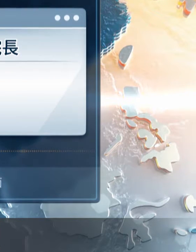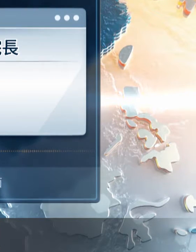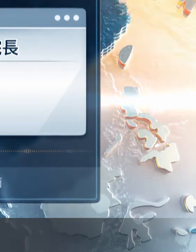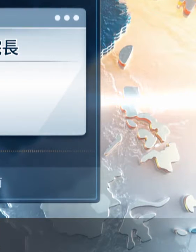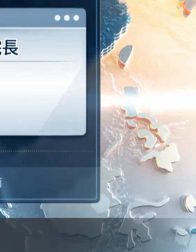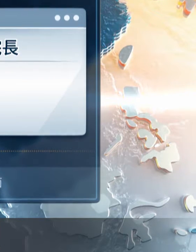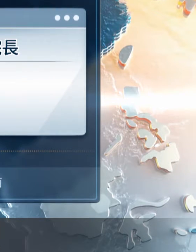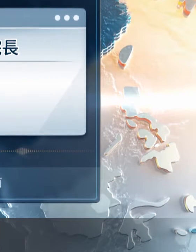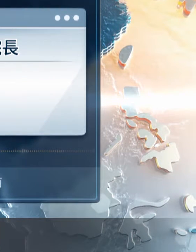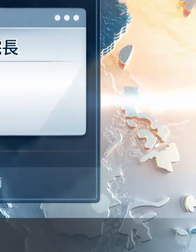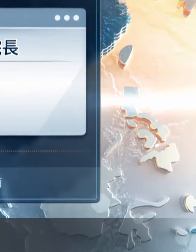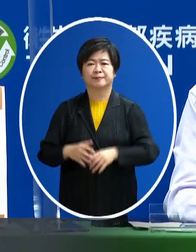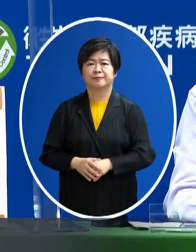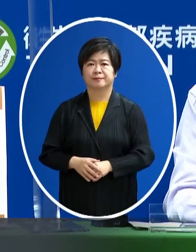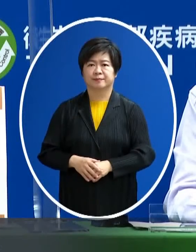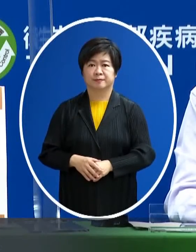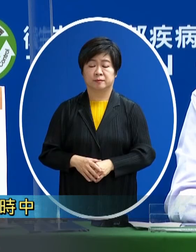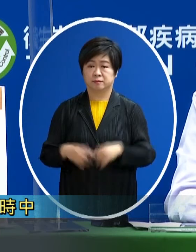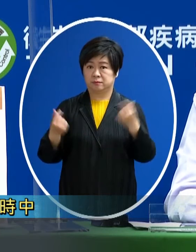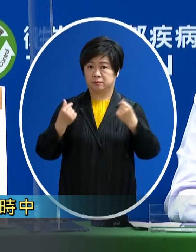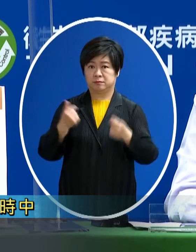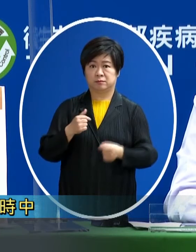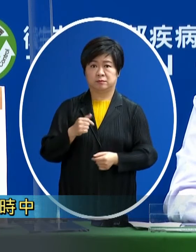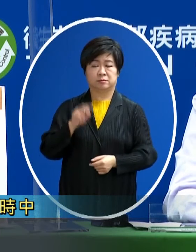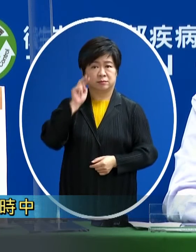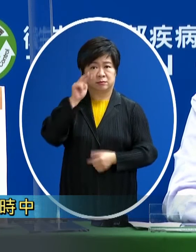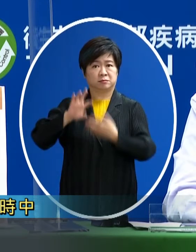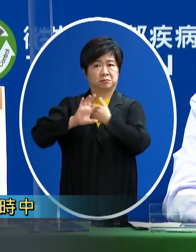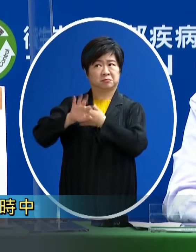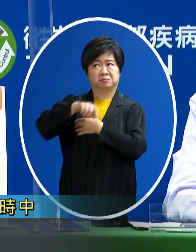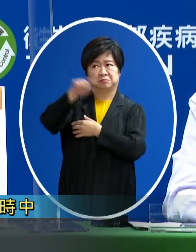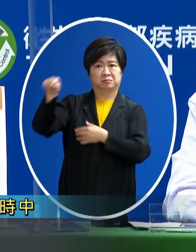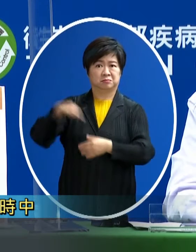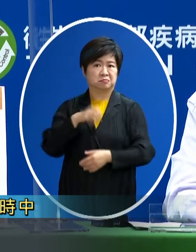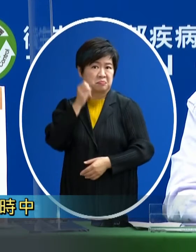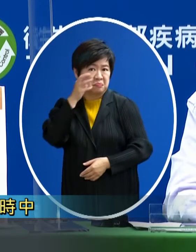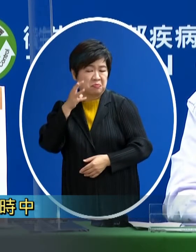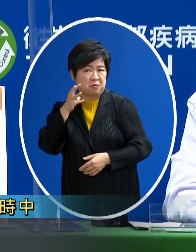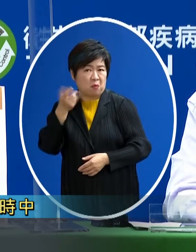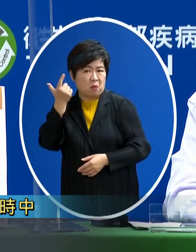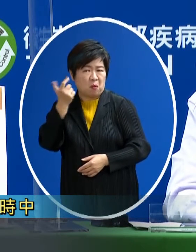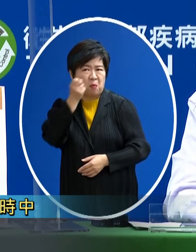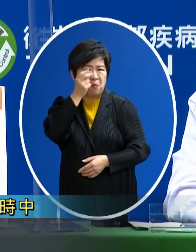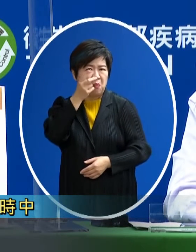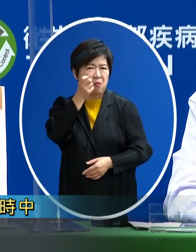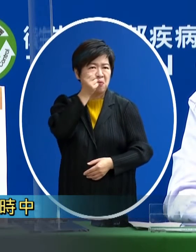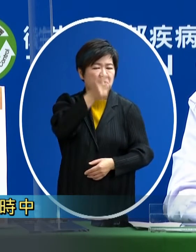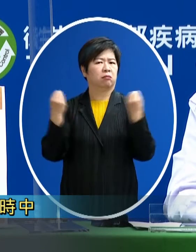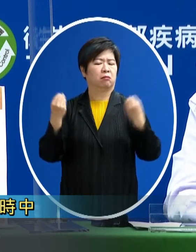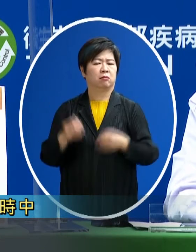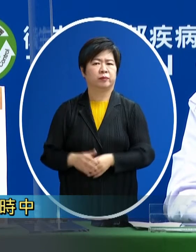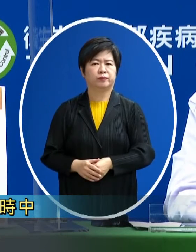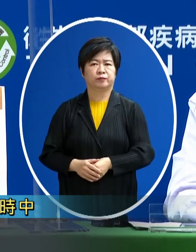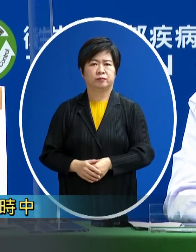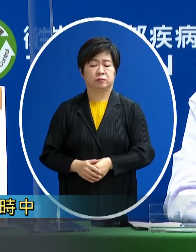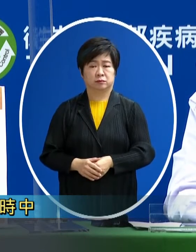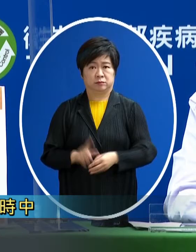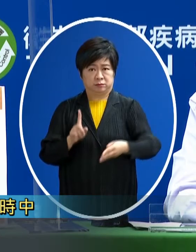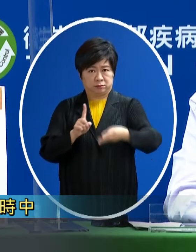可以考虑来施打。 看到别人3个月，我们就3个月；看到别人2个月又1个月，我们就跟进。有一些片段的